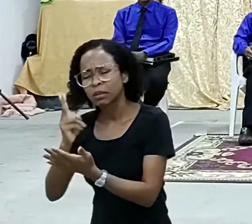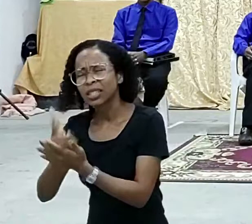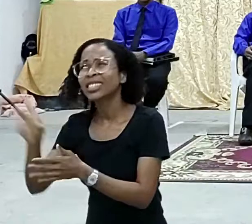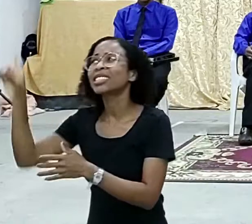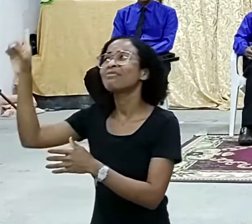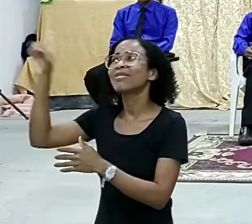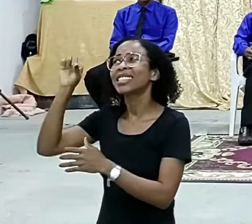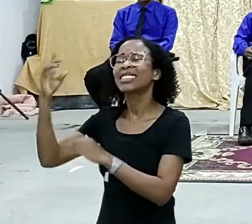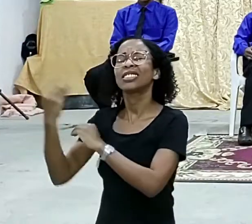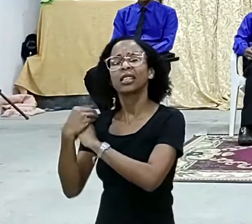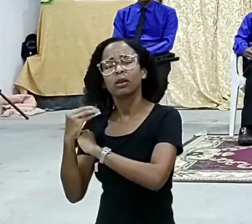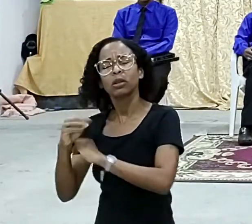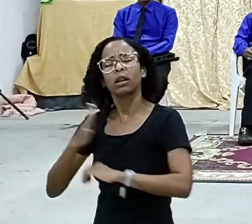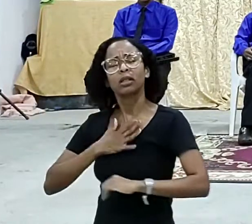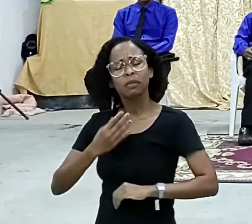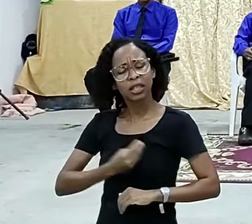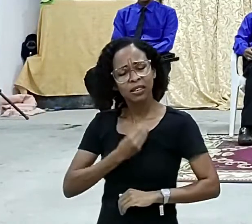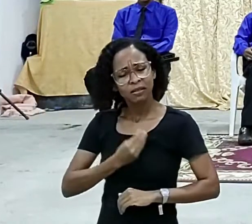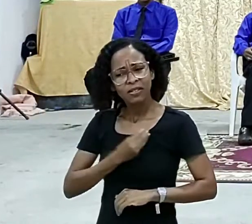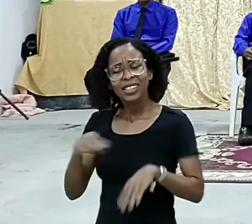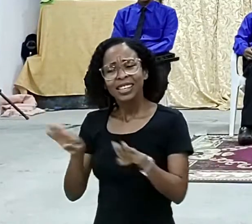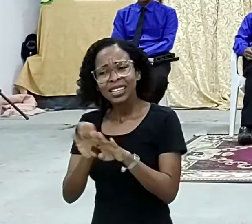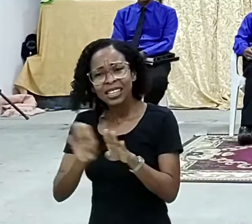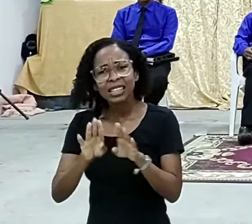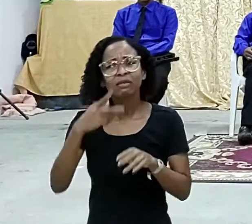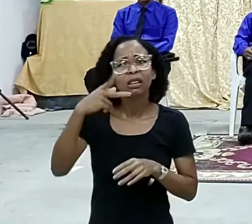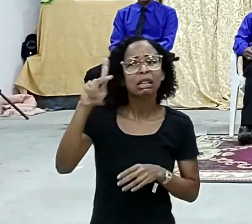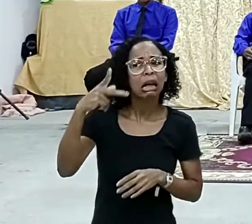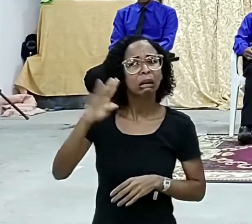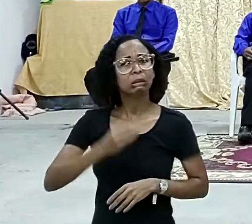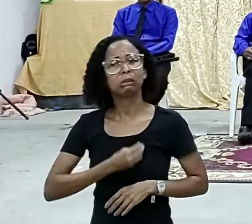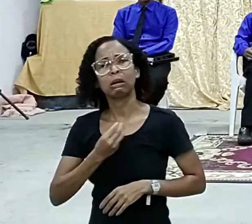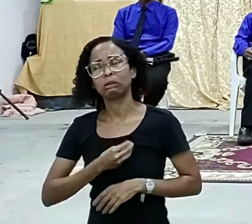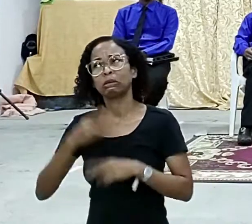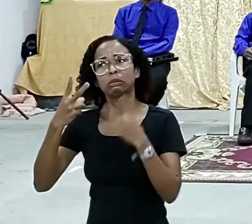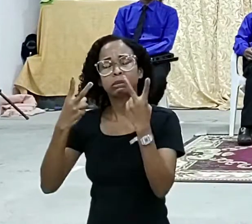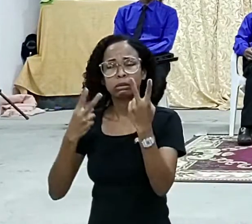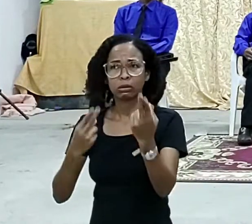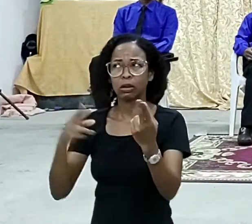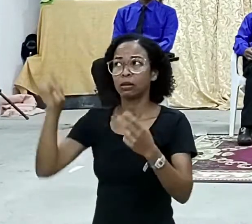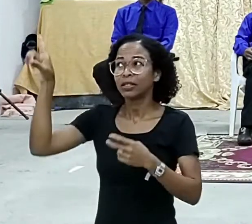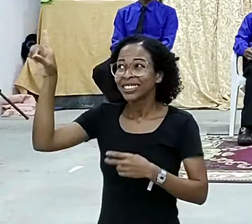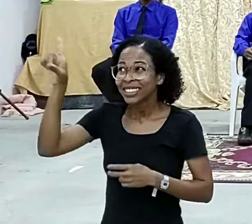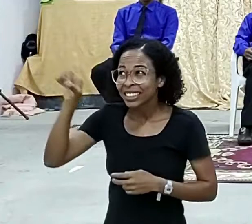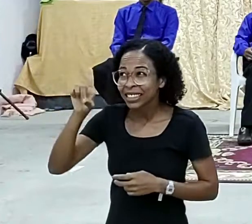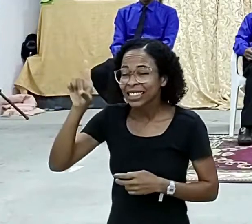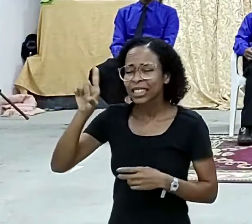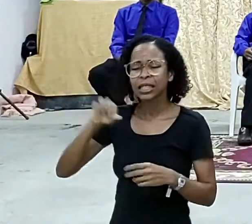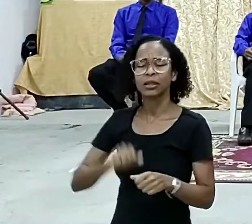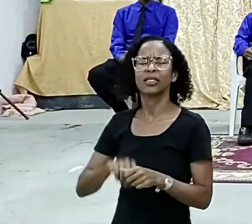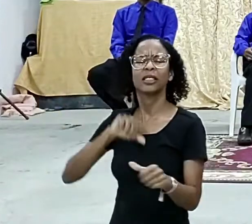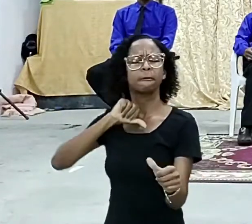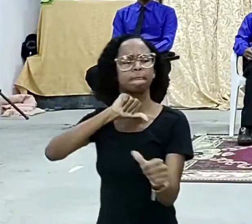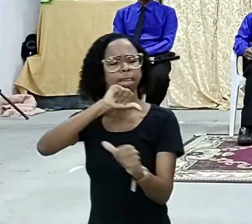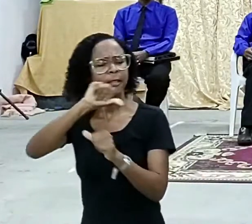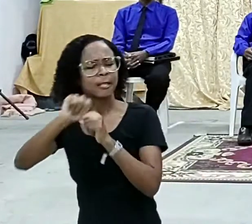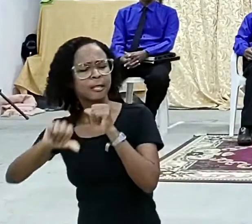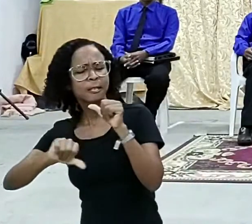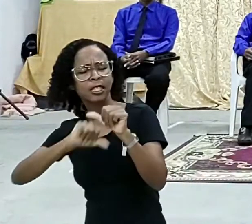minha vida. Deus ele vela para com a sua vida. Deus ele